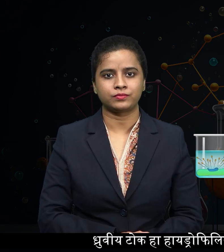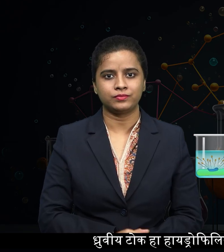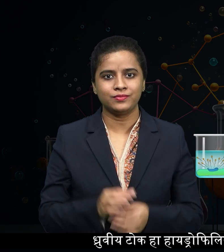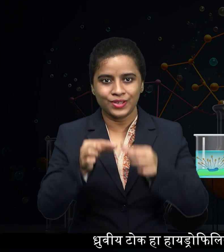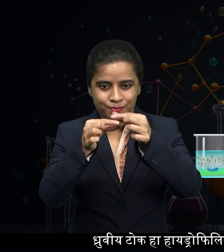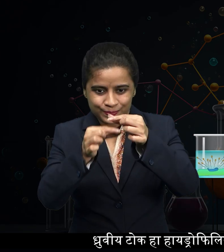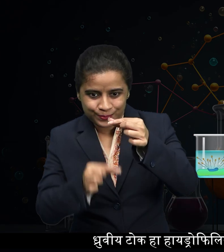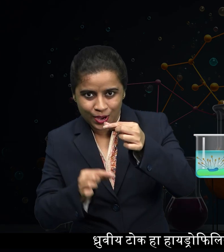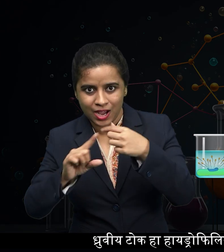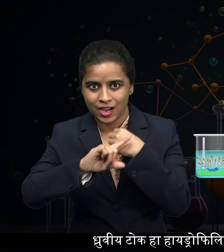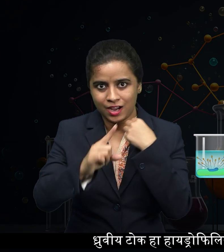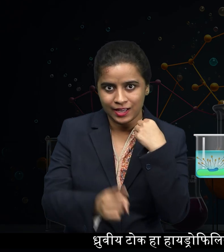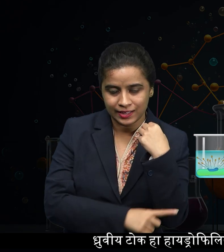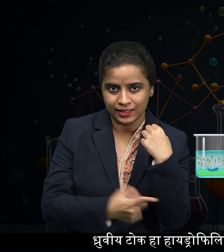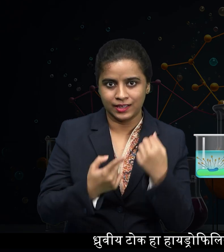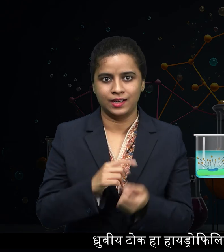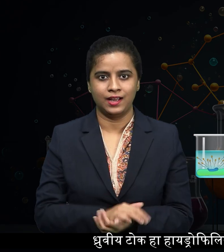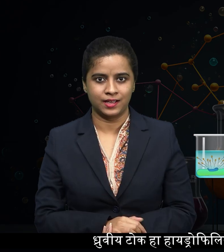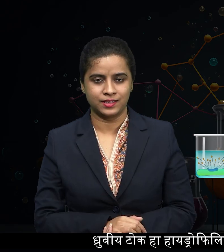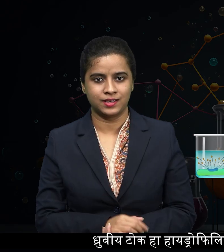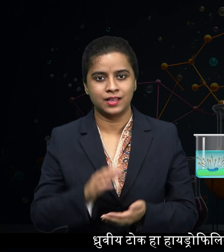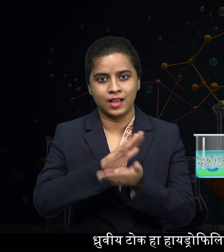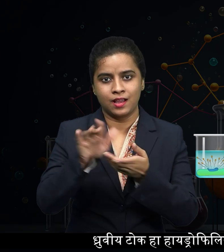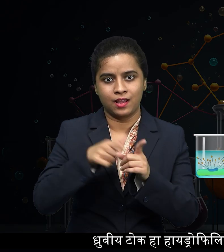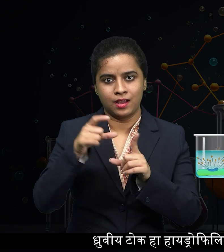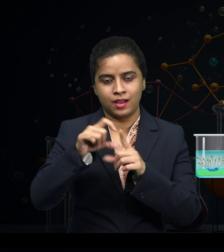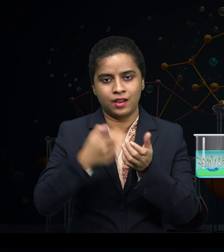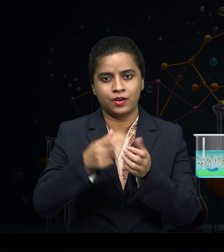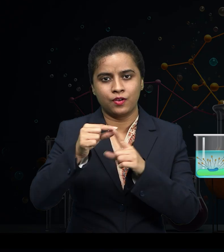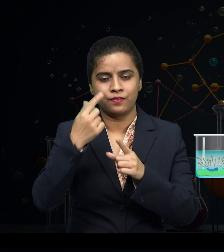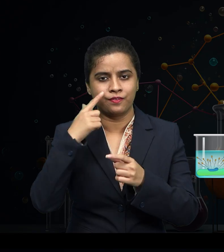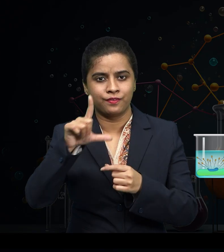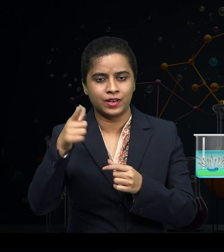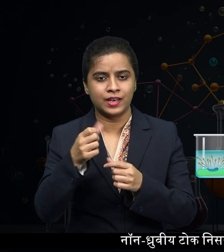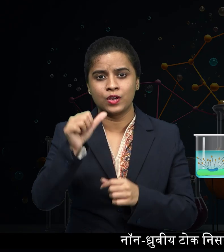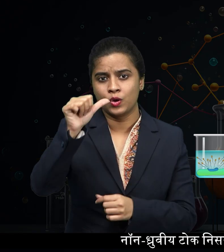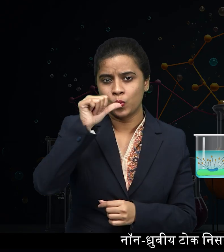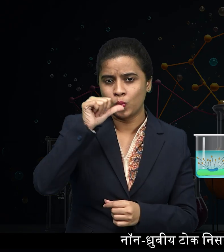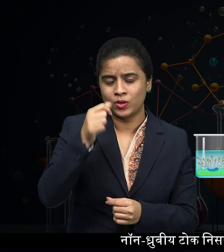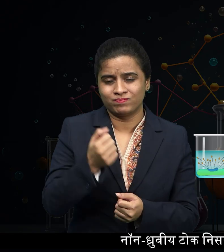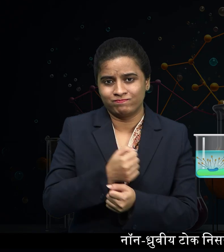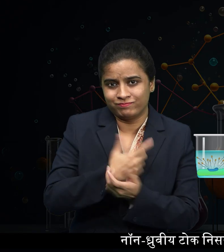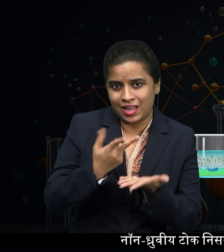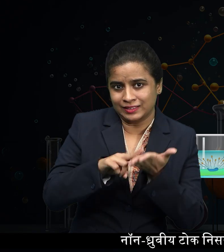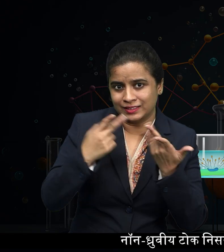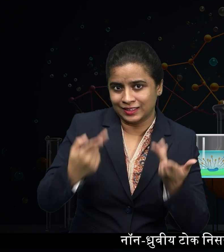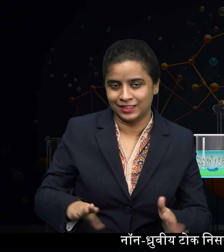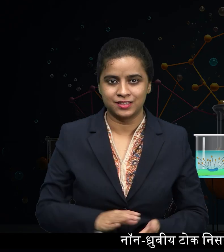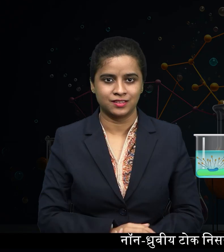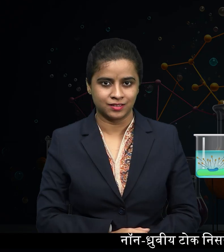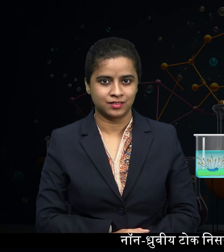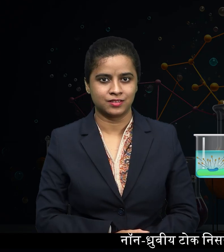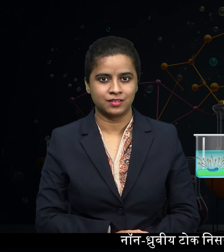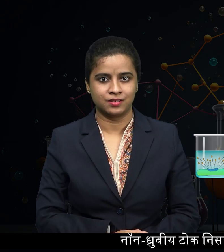ध्रुवीय टोक हा हायड्रोफिलिक पाणी प्रेमळ आहे आणि हा टोक पाण्याकडे आकर्षित होतो. नॉन ध्रुवीय टोक निसर्गात